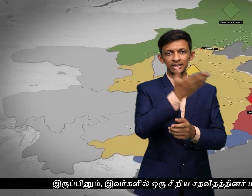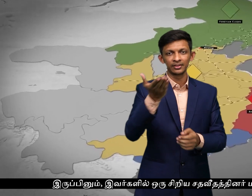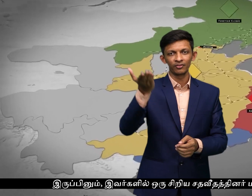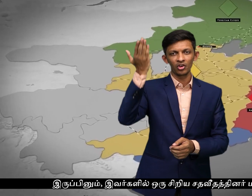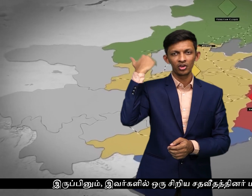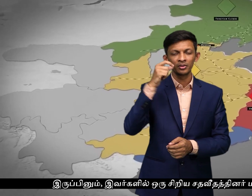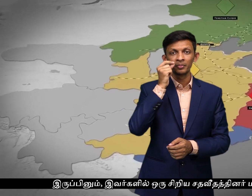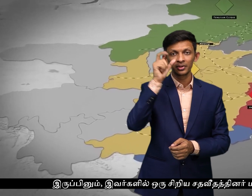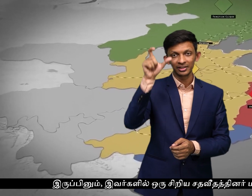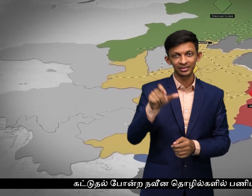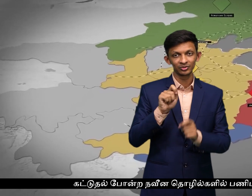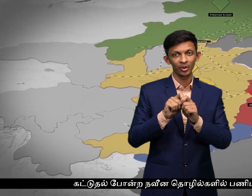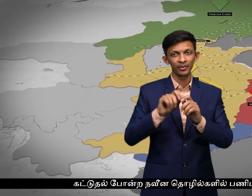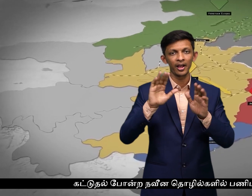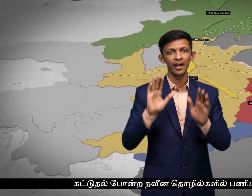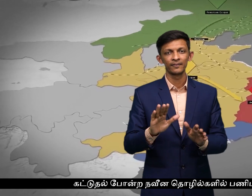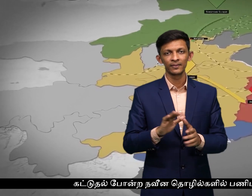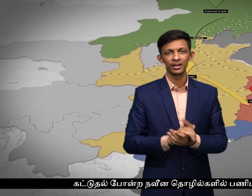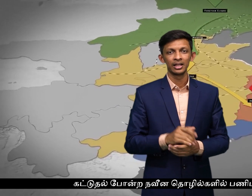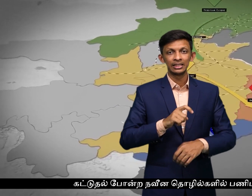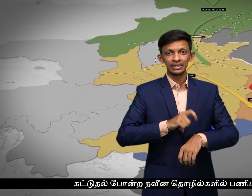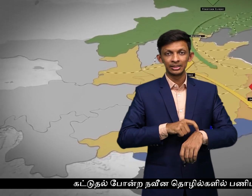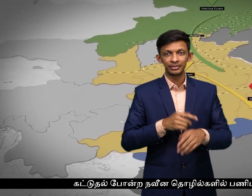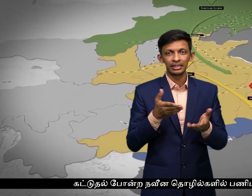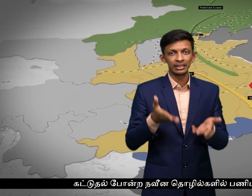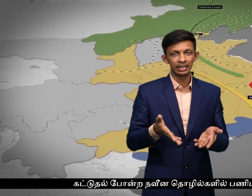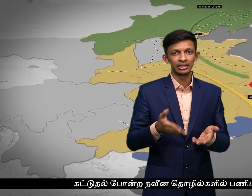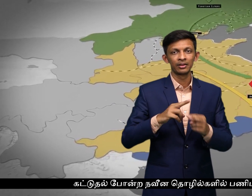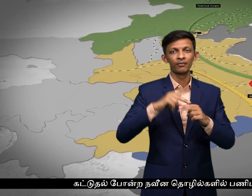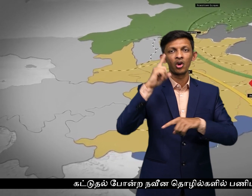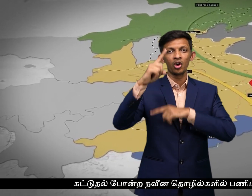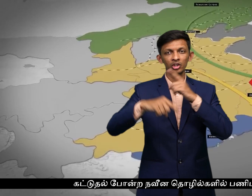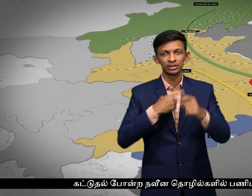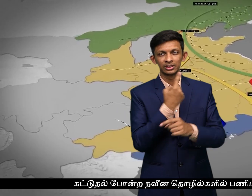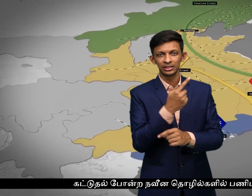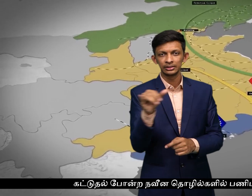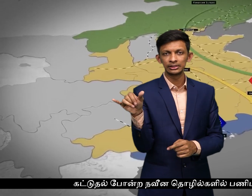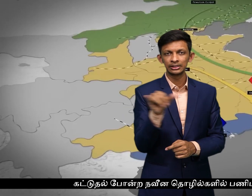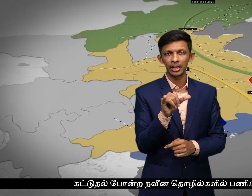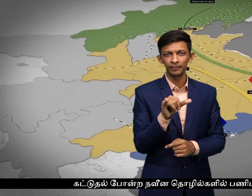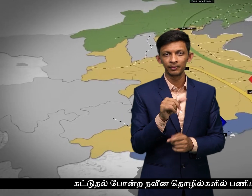சதவீதத்தின் மட்டும் கப்பல் கட்டுதல் போன்ற நவீன தொழில்களில் பணிபுரிந்தனர்.